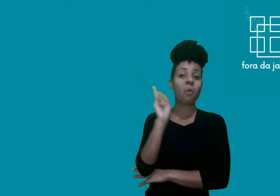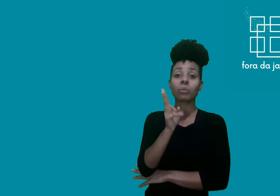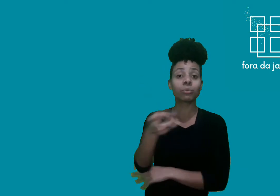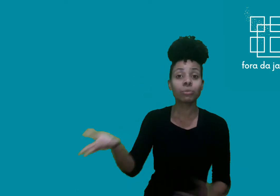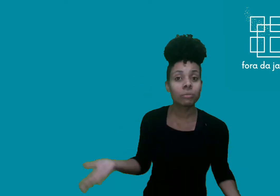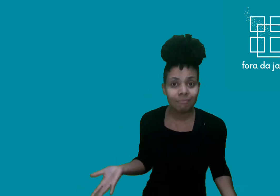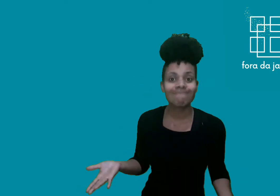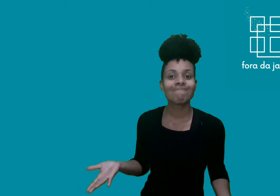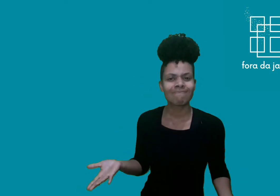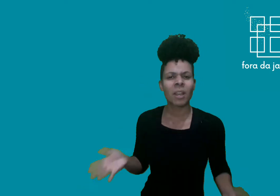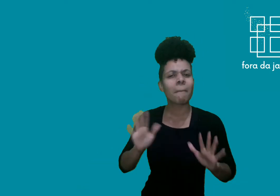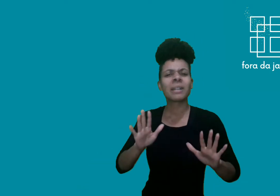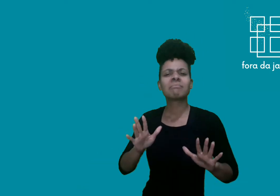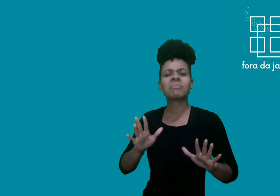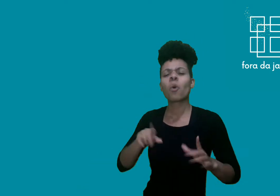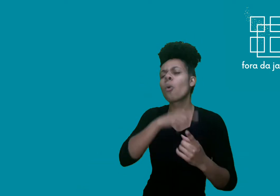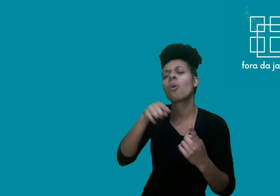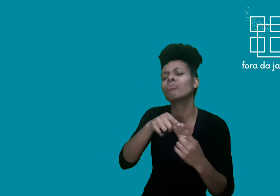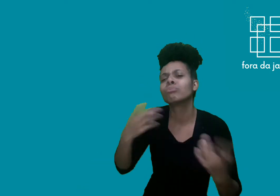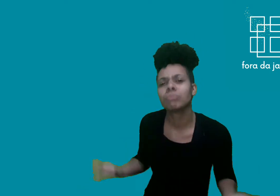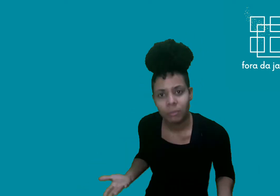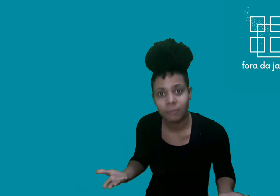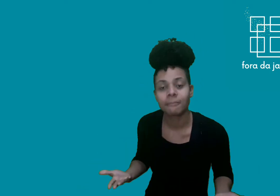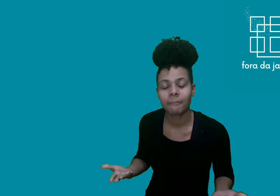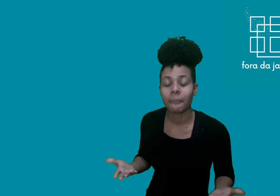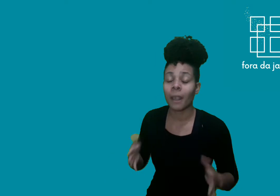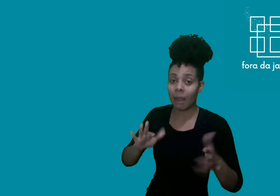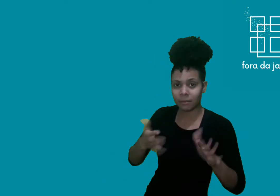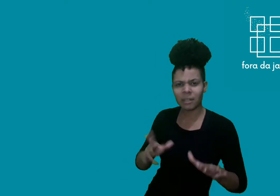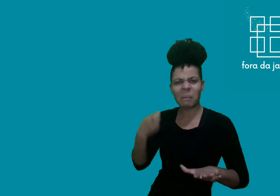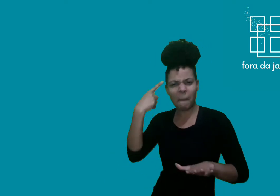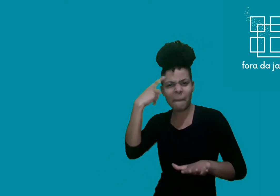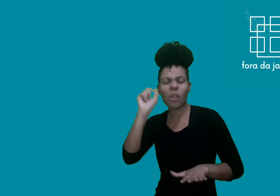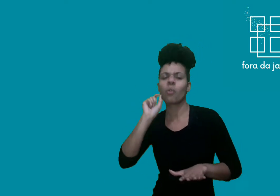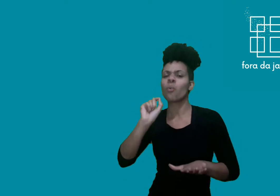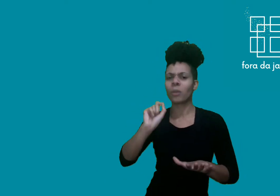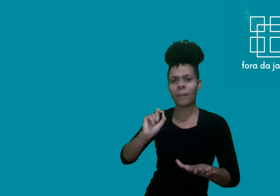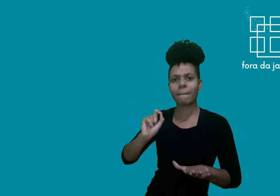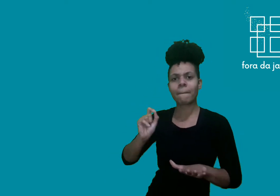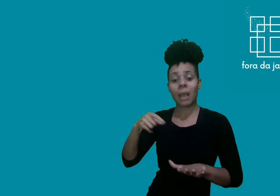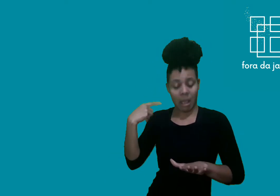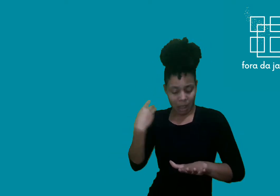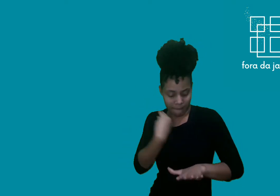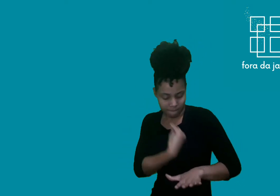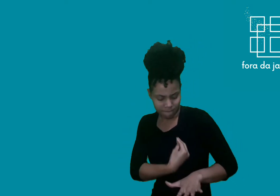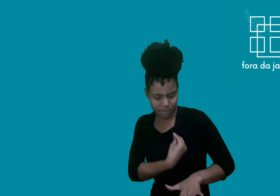muito sentido. Né? Que se você não para pensar sobre a vida, você não tem um porquê. E isso causa